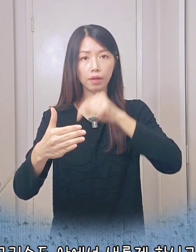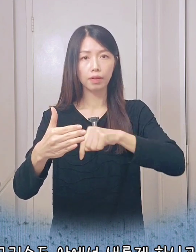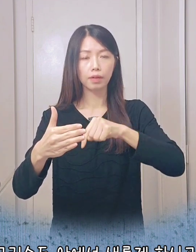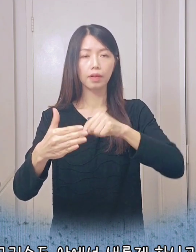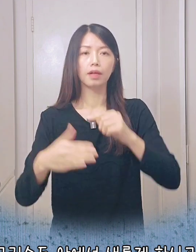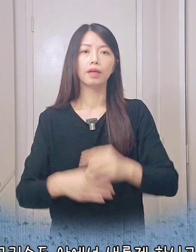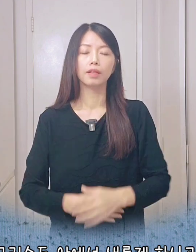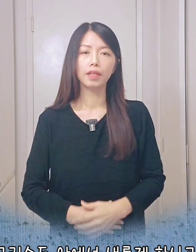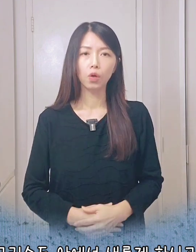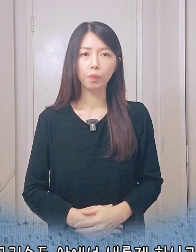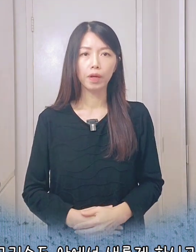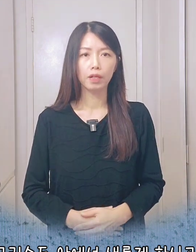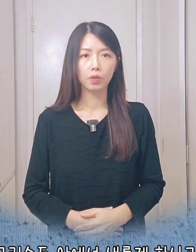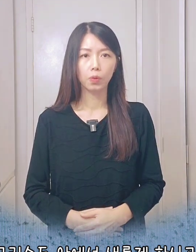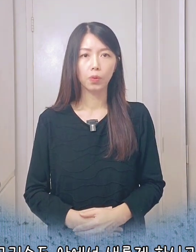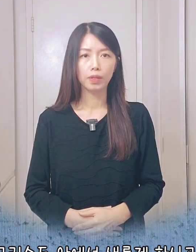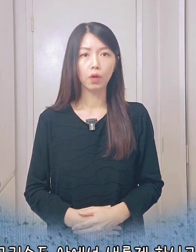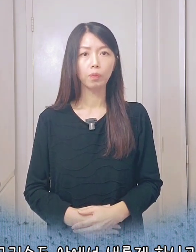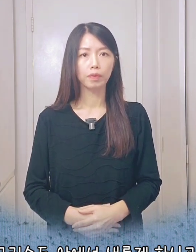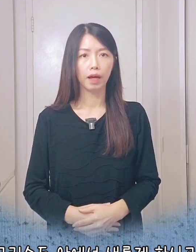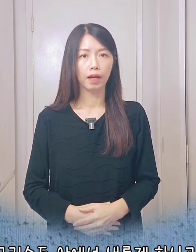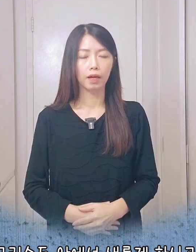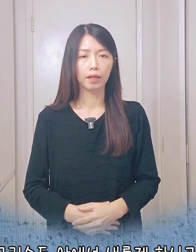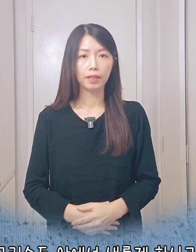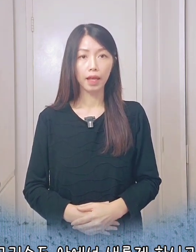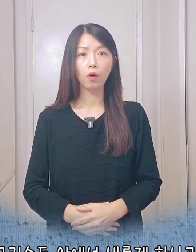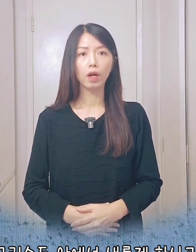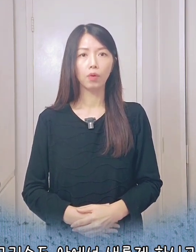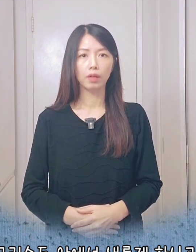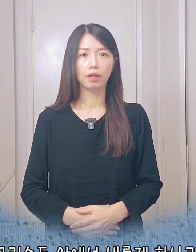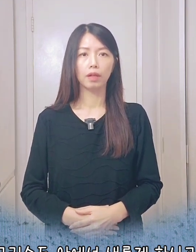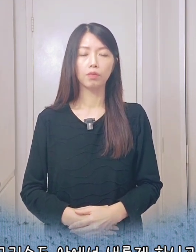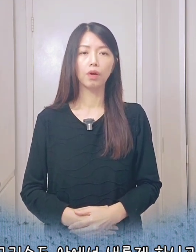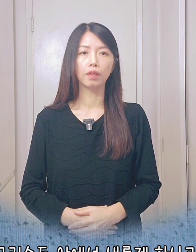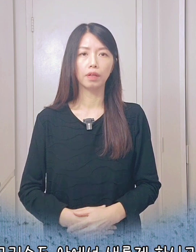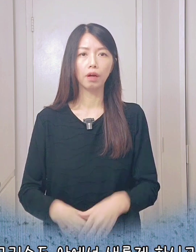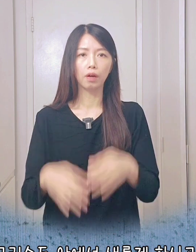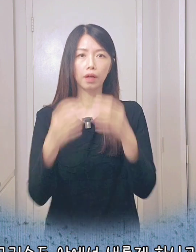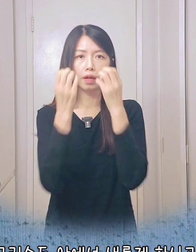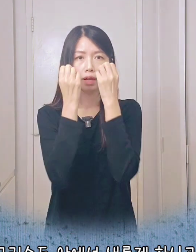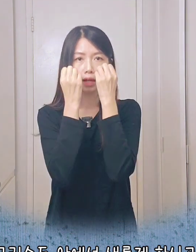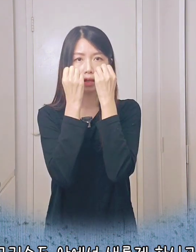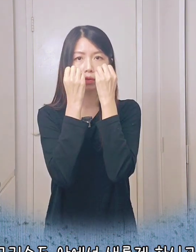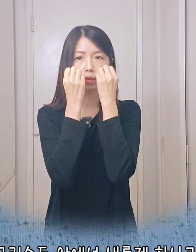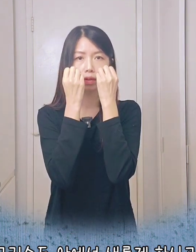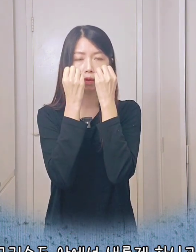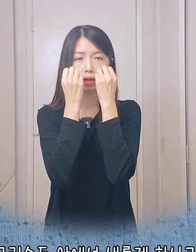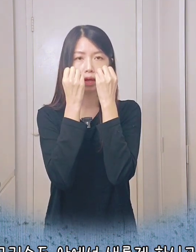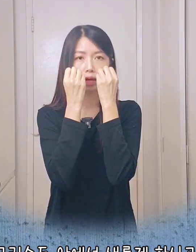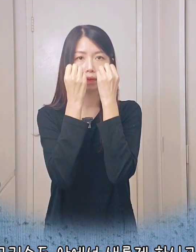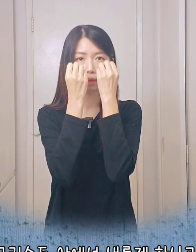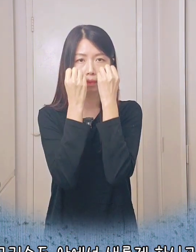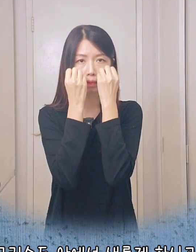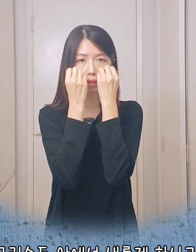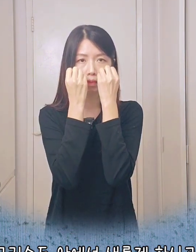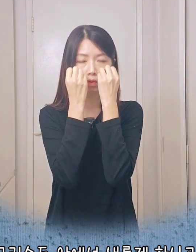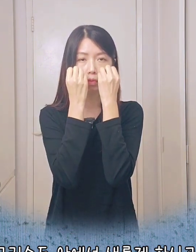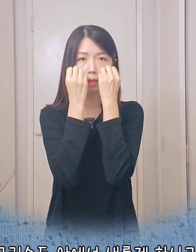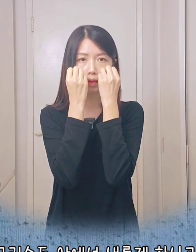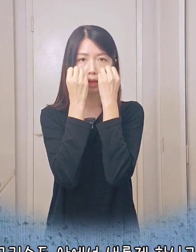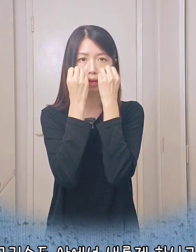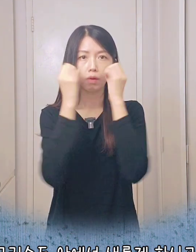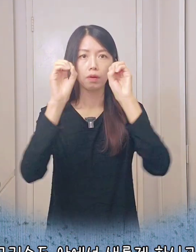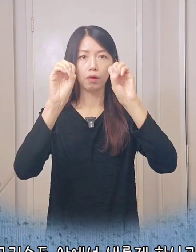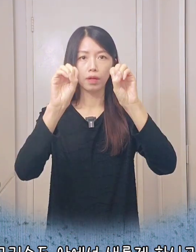안에서 새롭게 하시고, 새롭다, 새거라고 하는 뜻의 수어는요, 양손을 이렇게